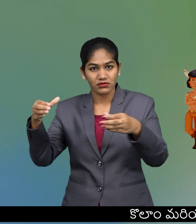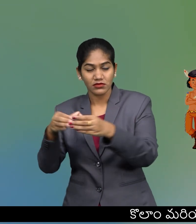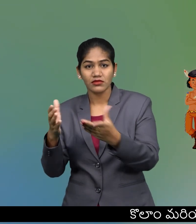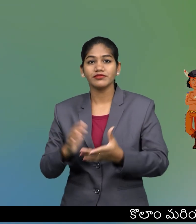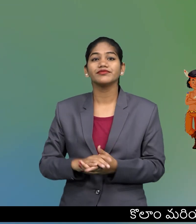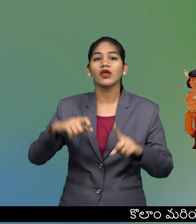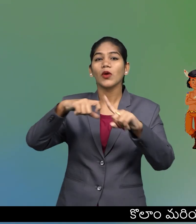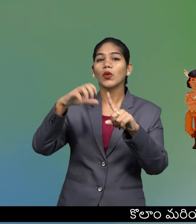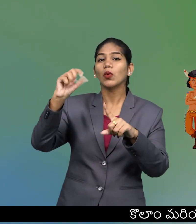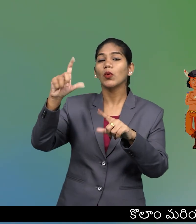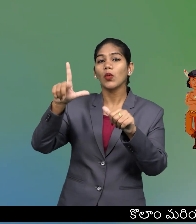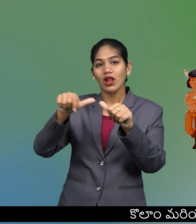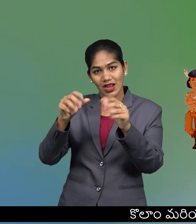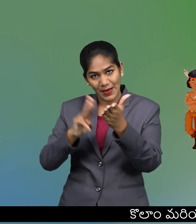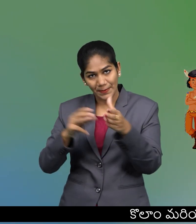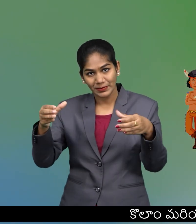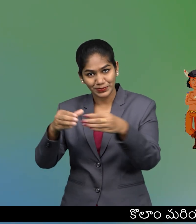కొలాం మరియు సౌరా వంటి తెగలు